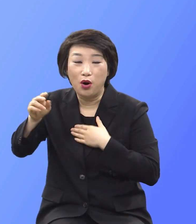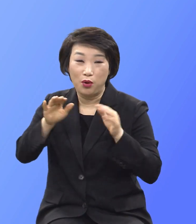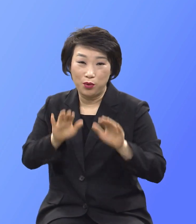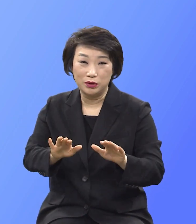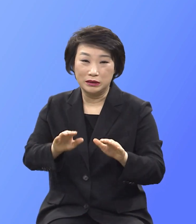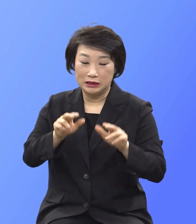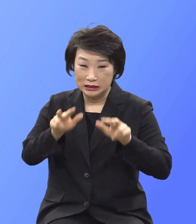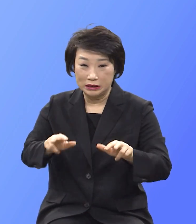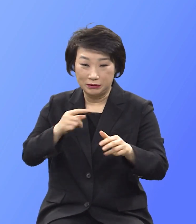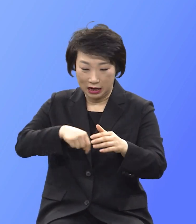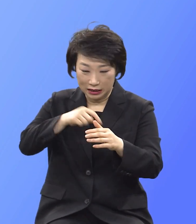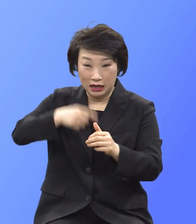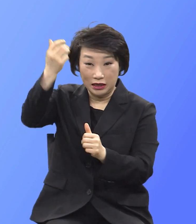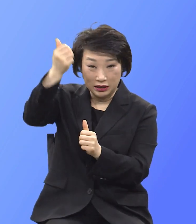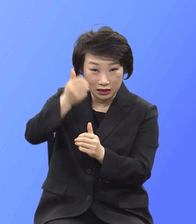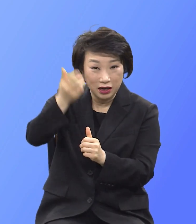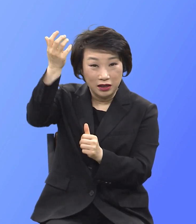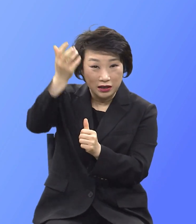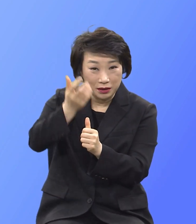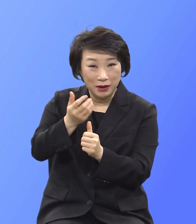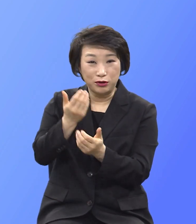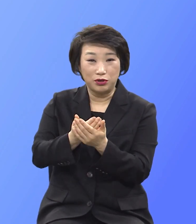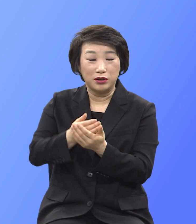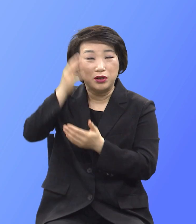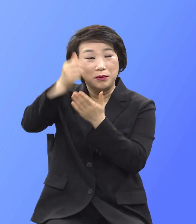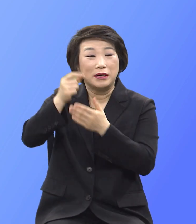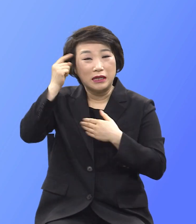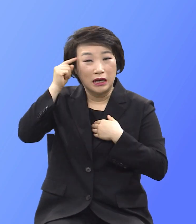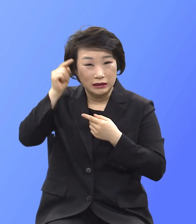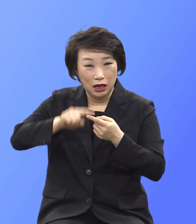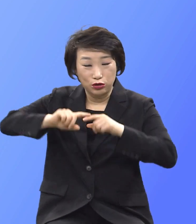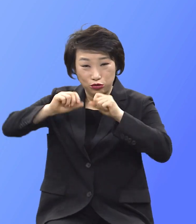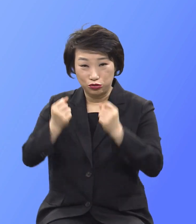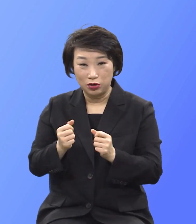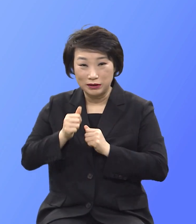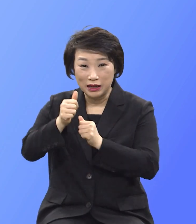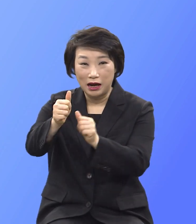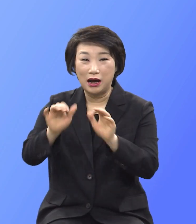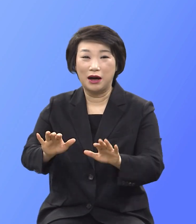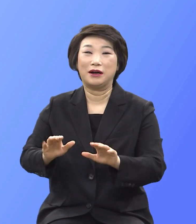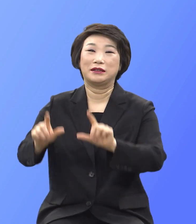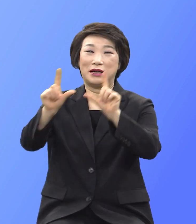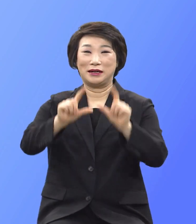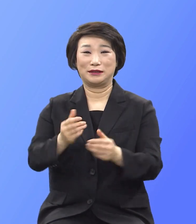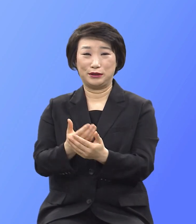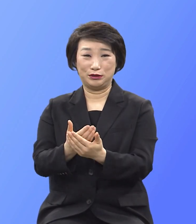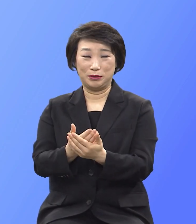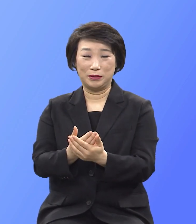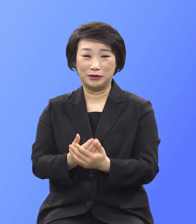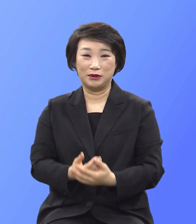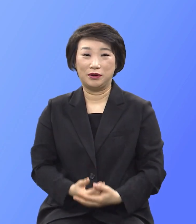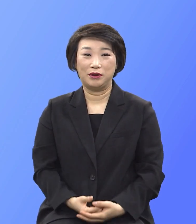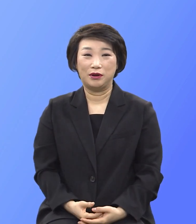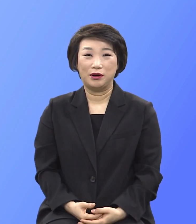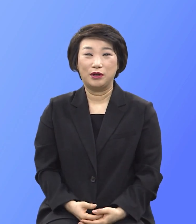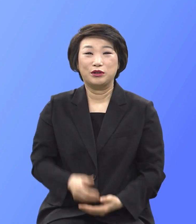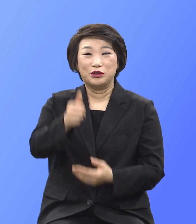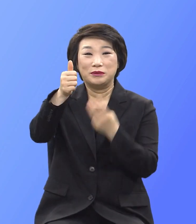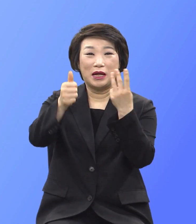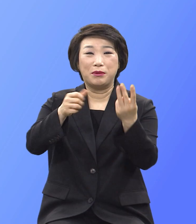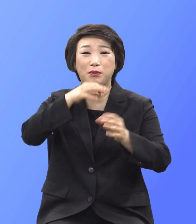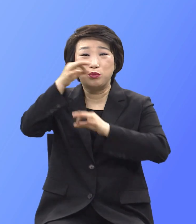시간 임하소서. 성령의 생각대로 굴복하며 순종하며 따라가며 살게 하옵소서.